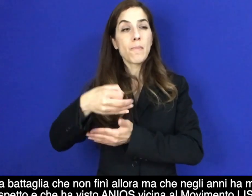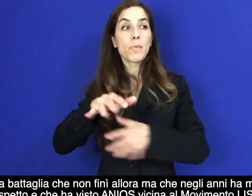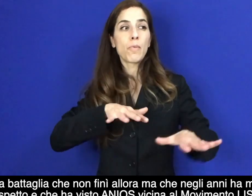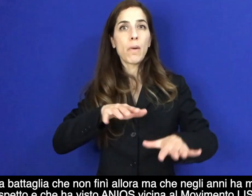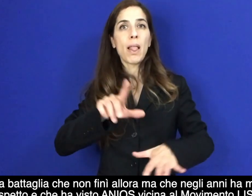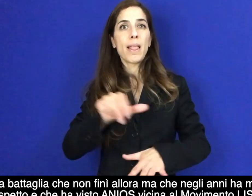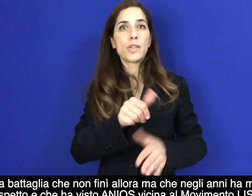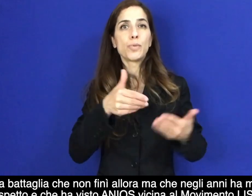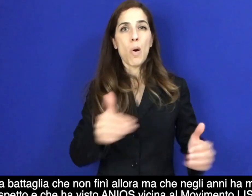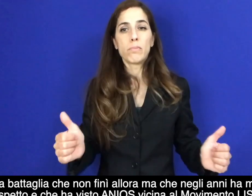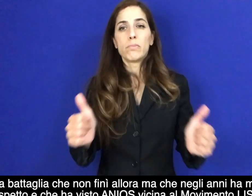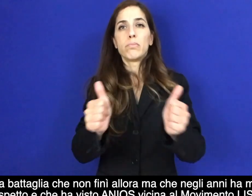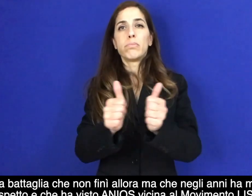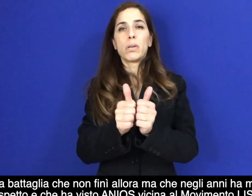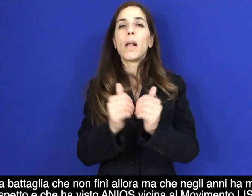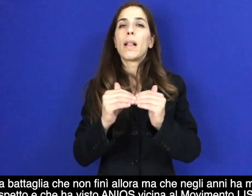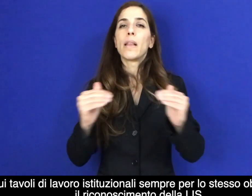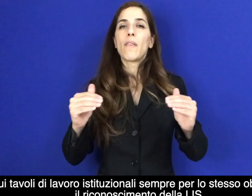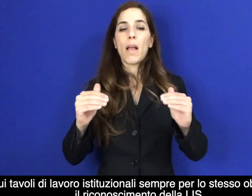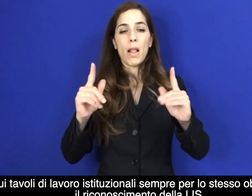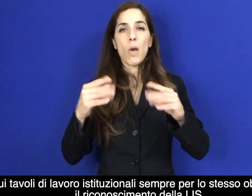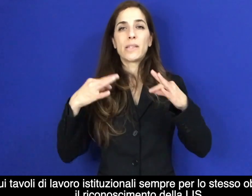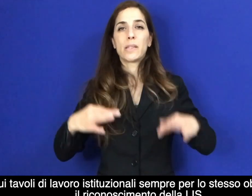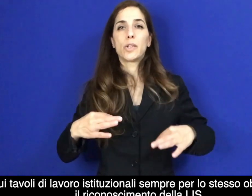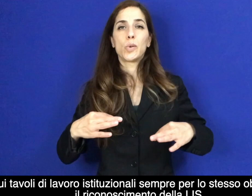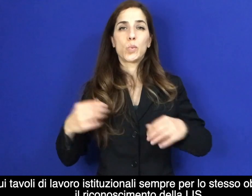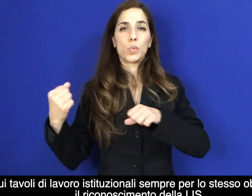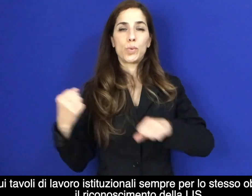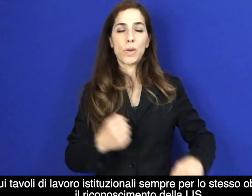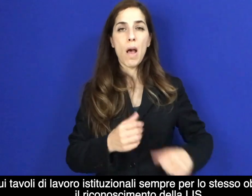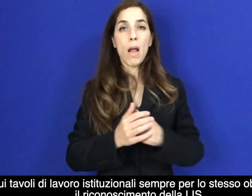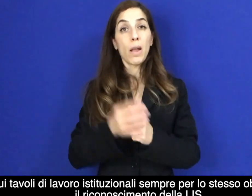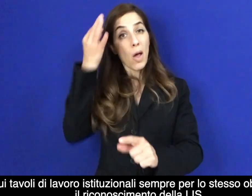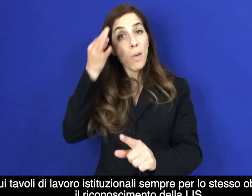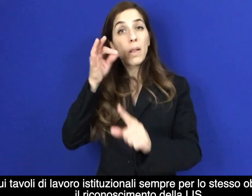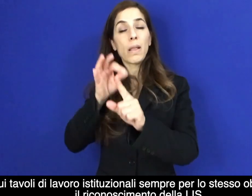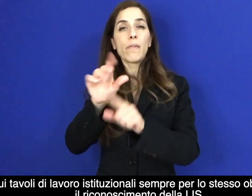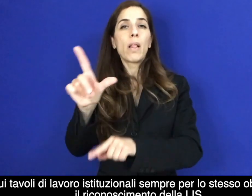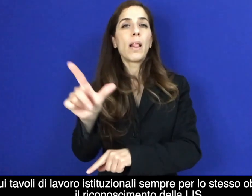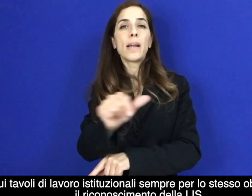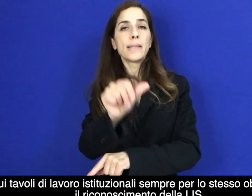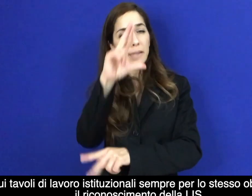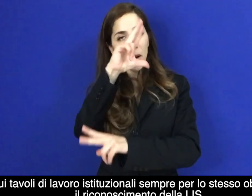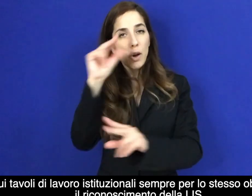lì subito sui tavoli di lavori istituzionali sempre con lo stesso obiettivo il riconoscimento